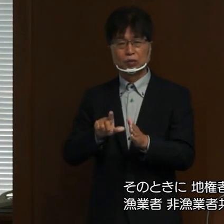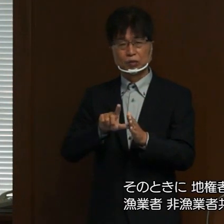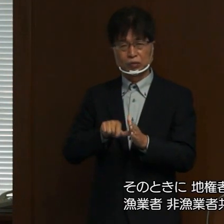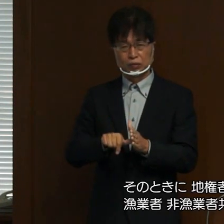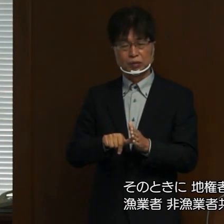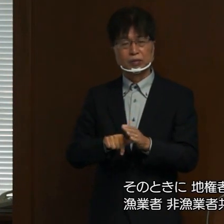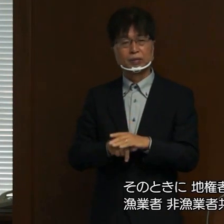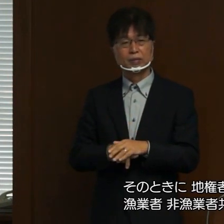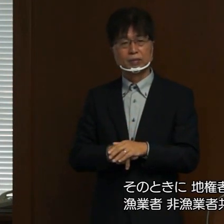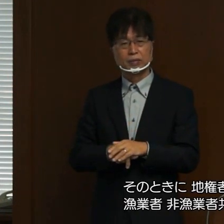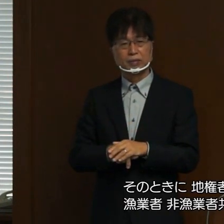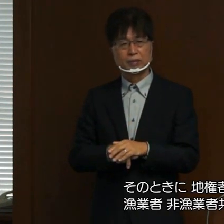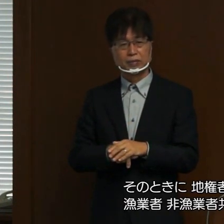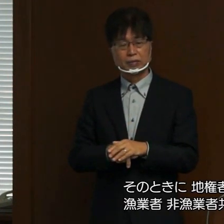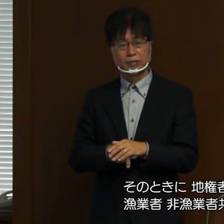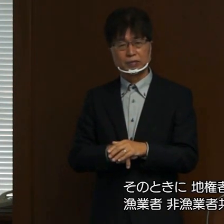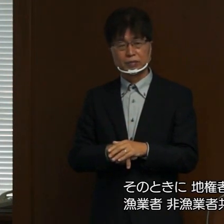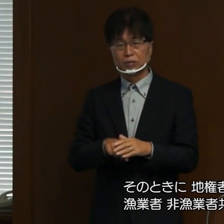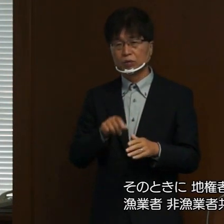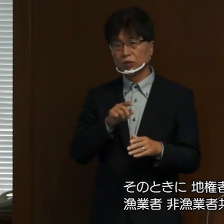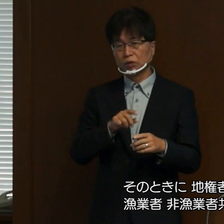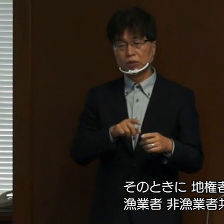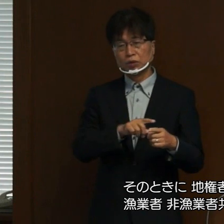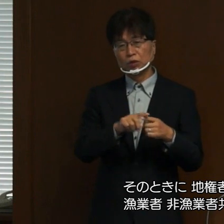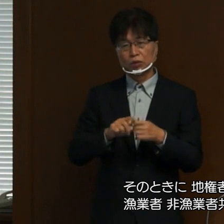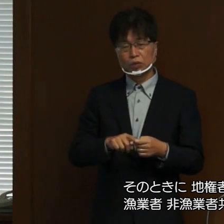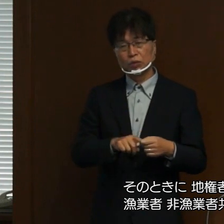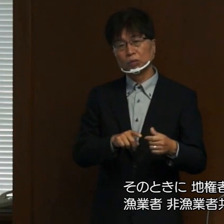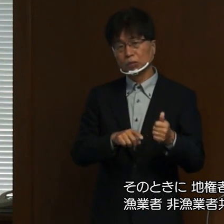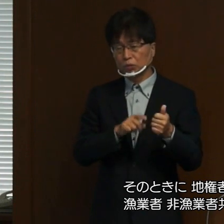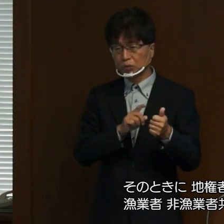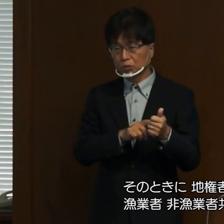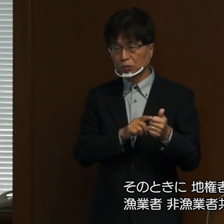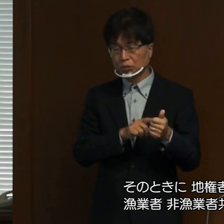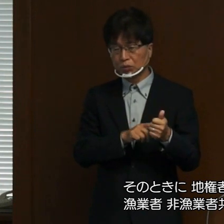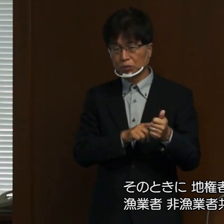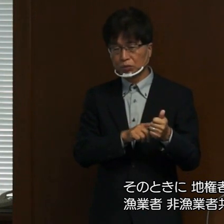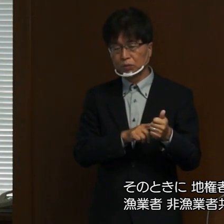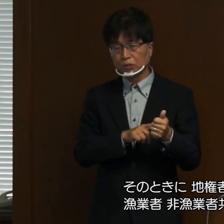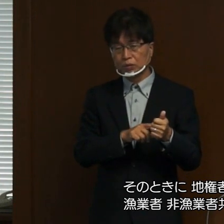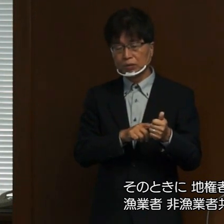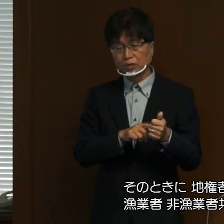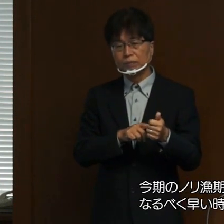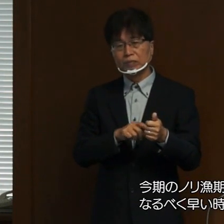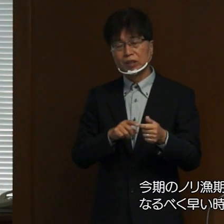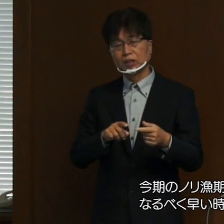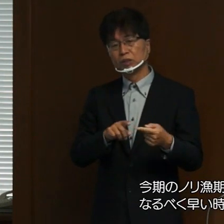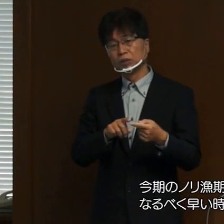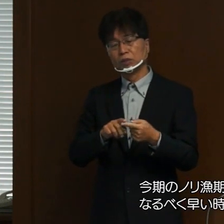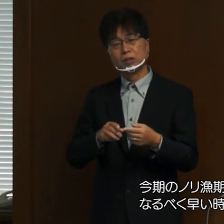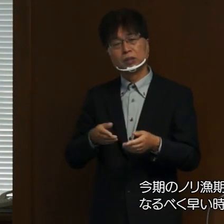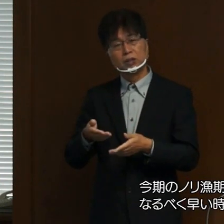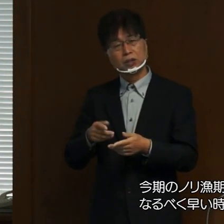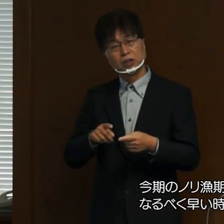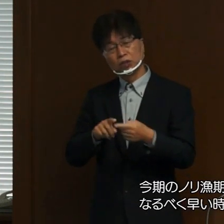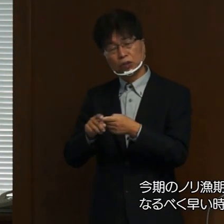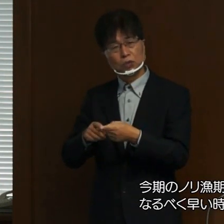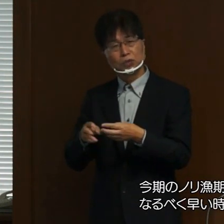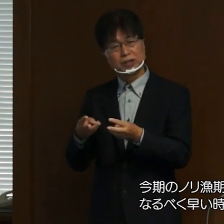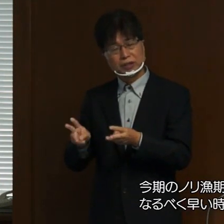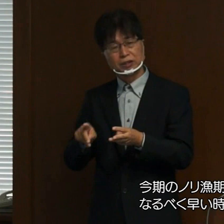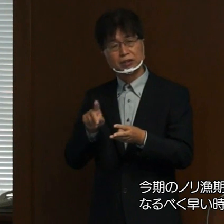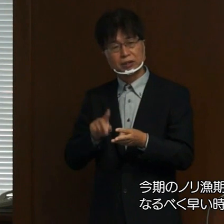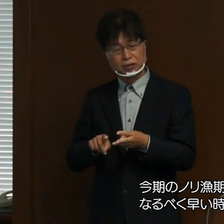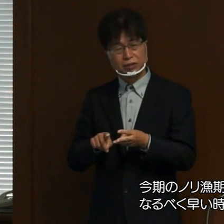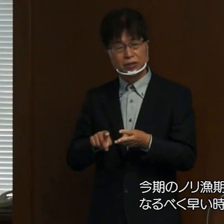に、地権者説明については、漁業者、非漁業者ともに今期の乗り漁期が